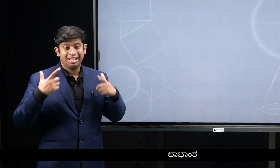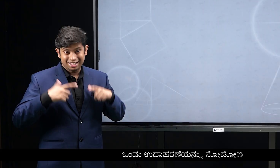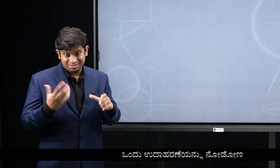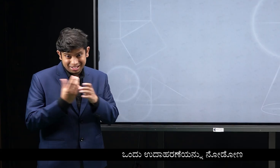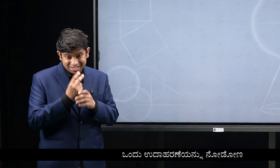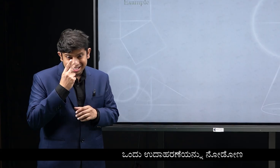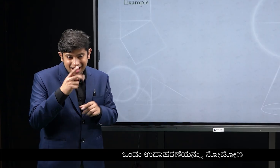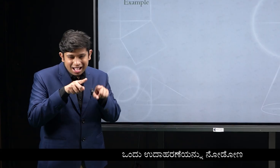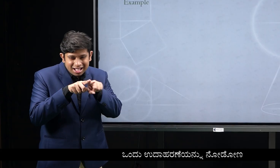ಒಂದು ಉದಾಹರಣೆಯನ್ನ ನೋಡೋಣ.